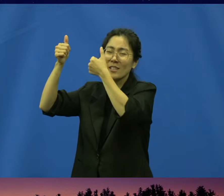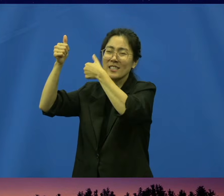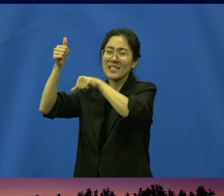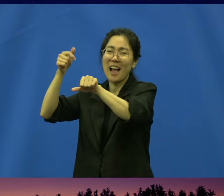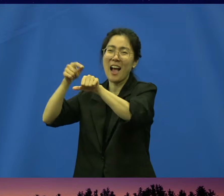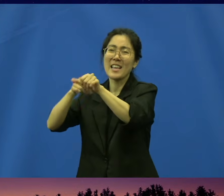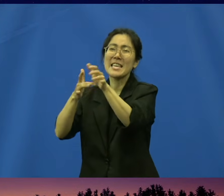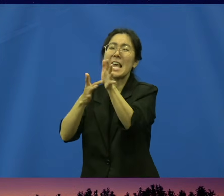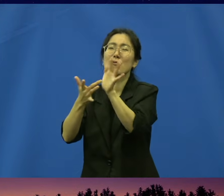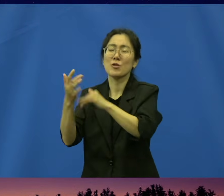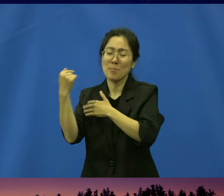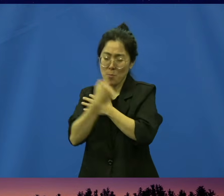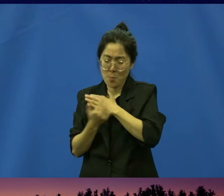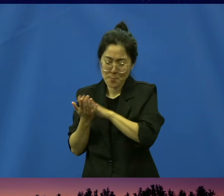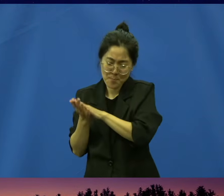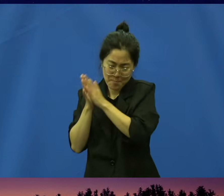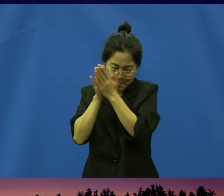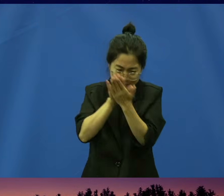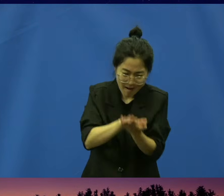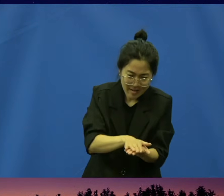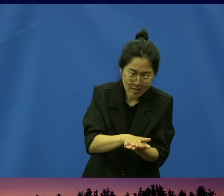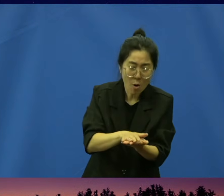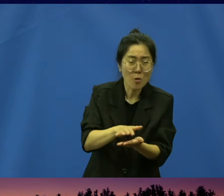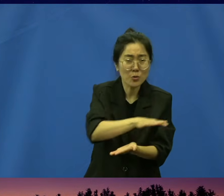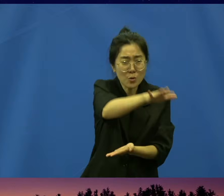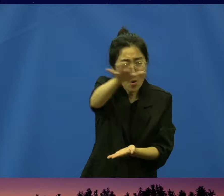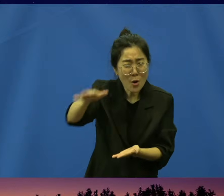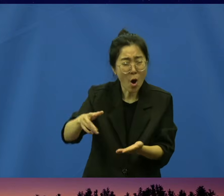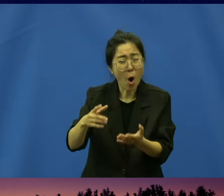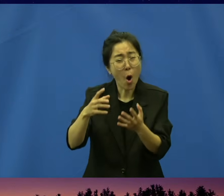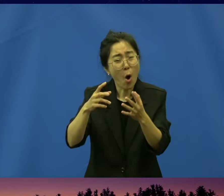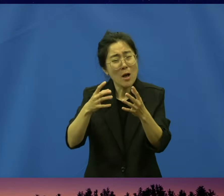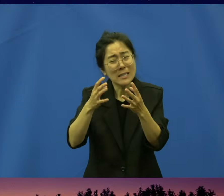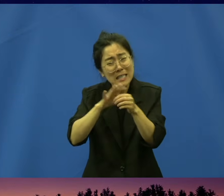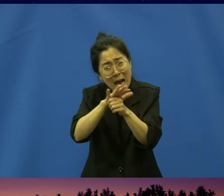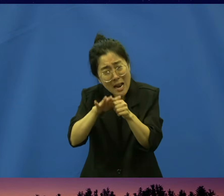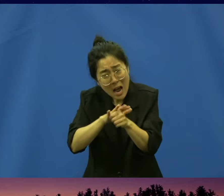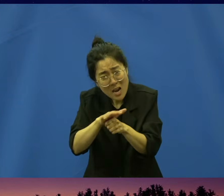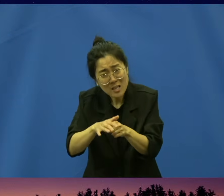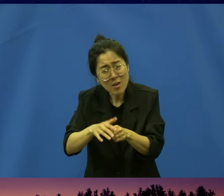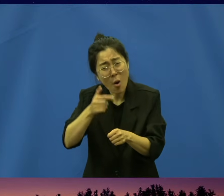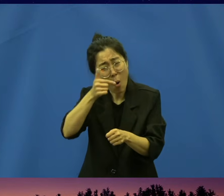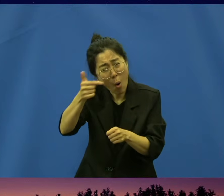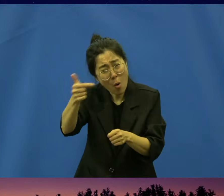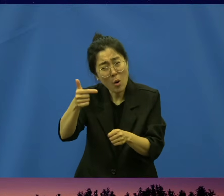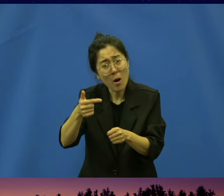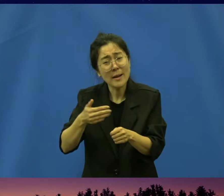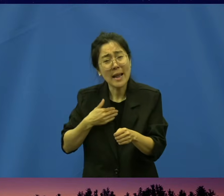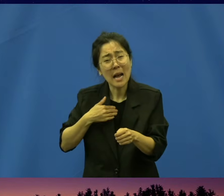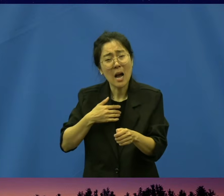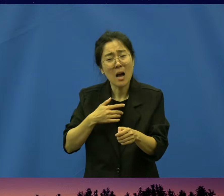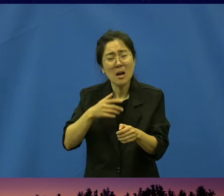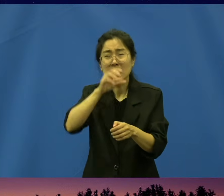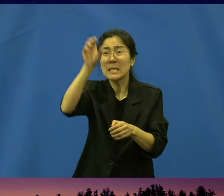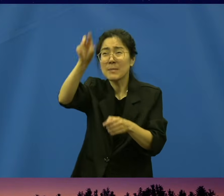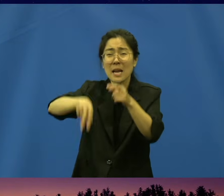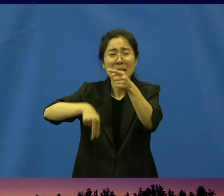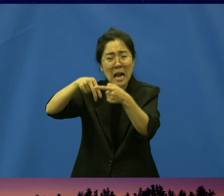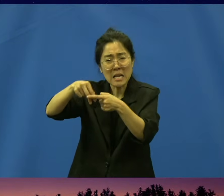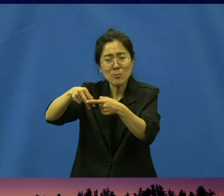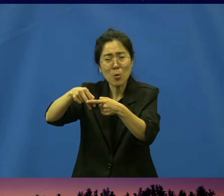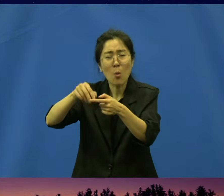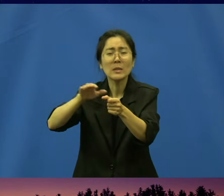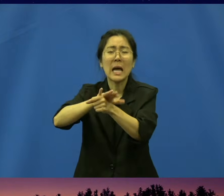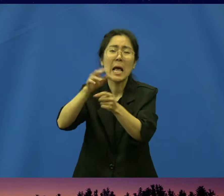사랑하는 하나님의 마음을 보여주셨습니다. 사람이 어떻게 살아야 되는가를 행하시면서 보여주시고 가르치셨습니다.